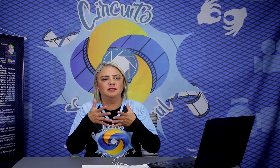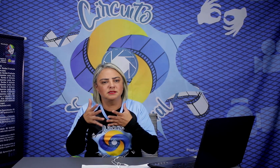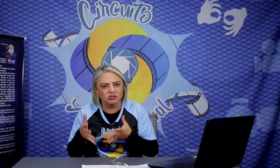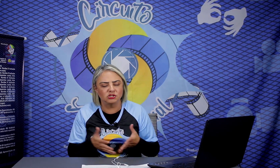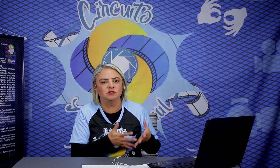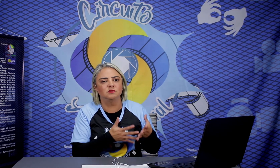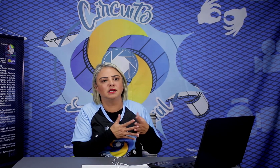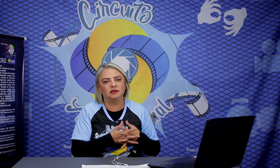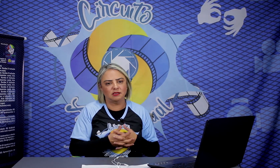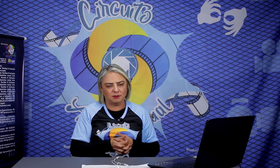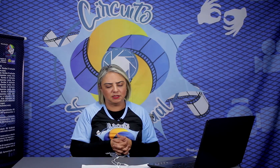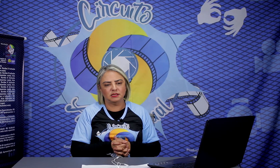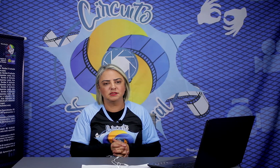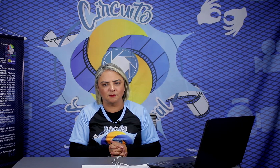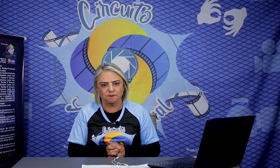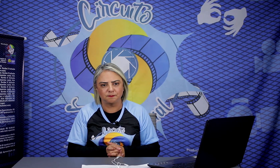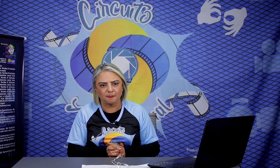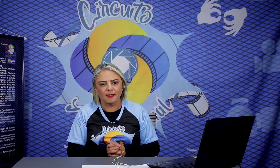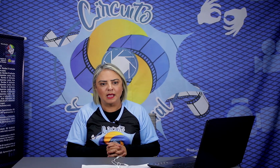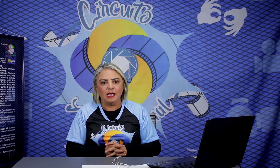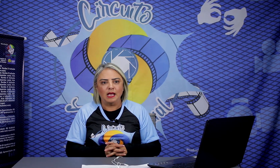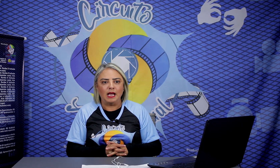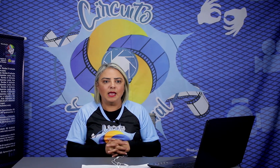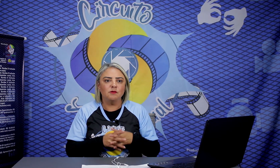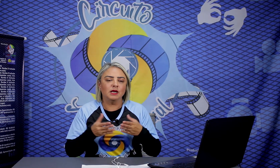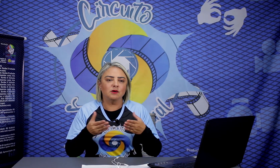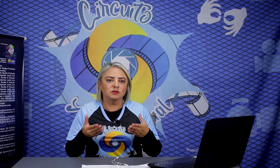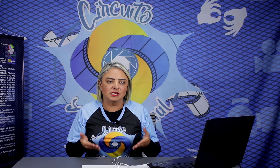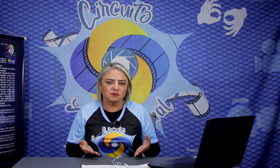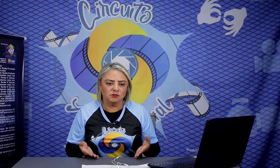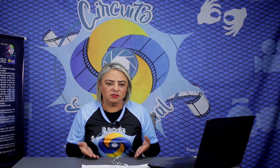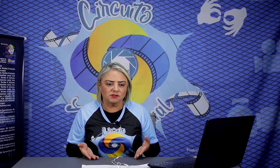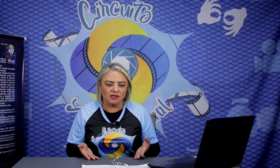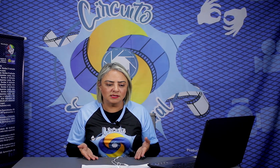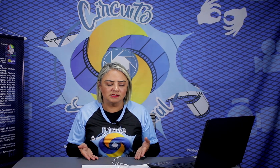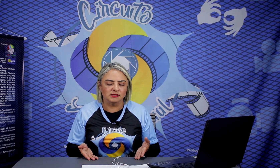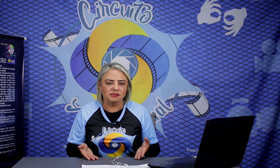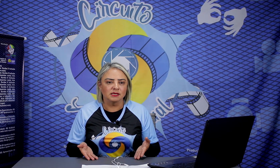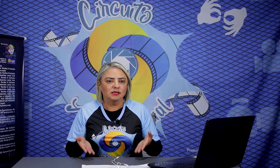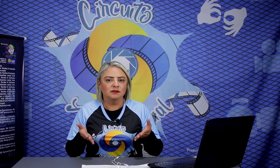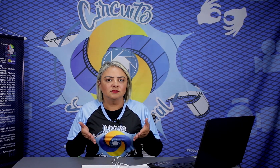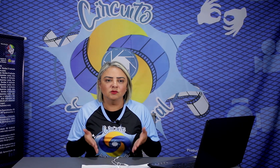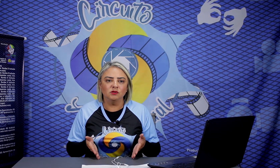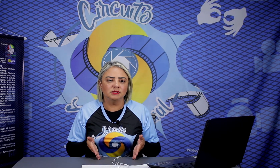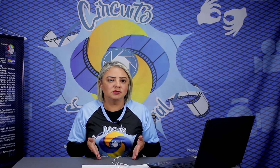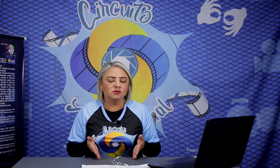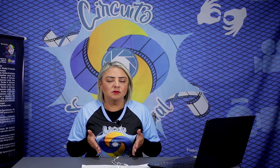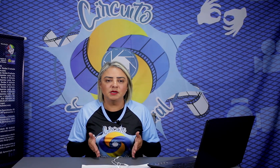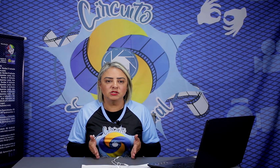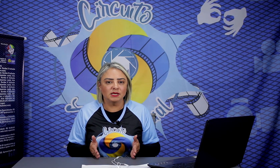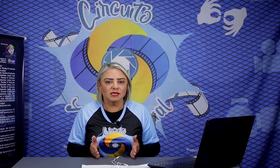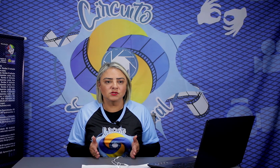sentido àquela interpretação. É o que acontece muitas vezes no contexto, no ambiente